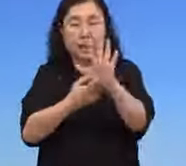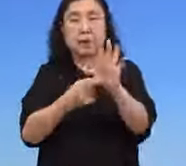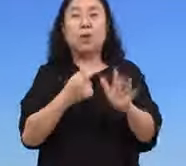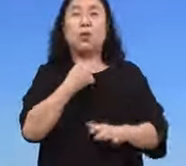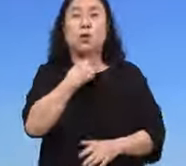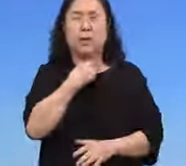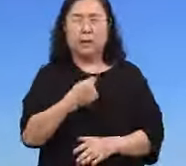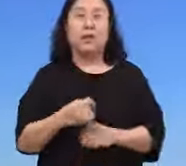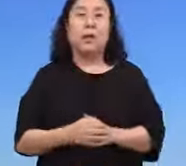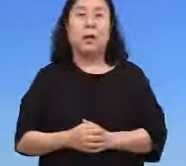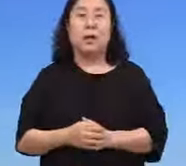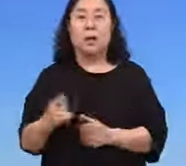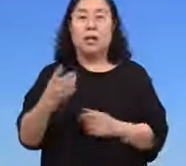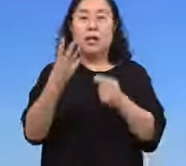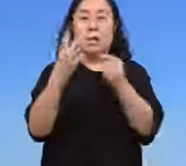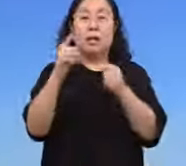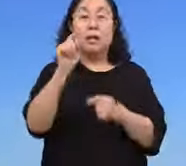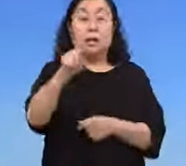같은 인생이다.